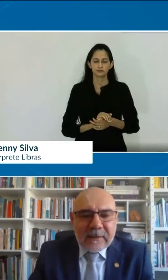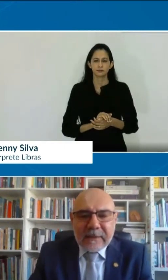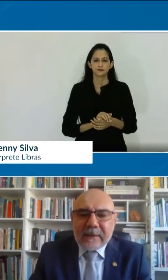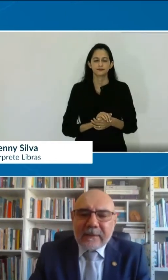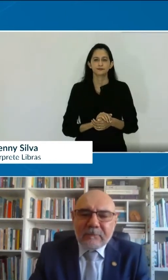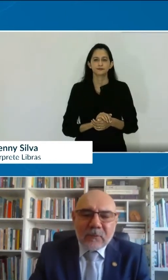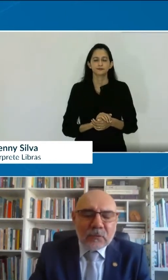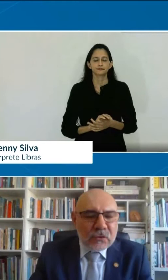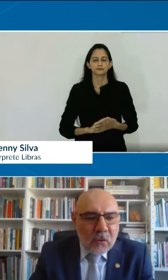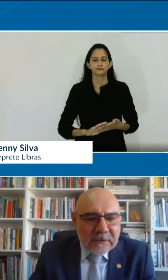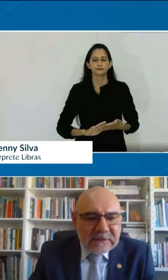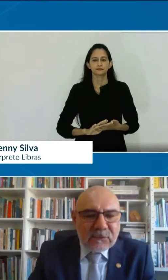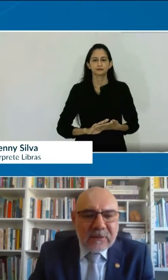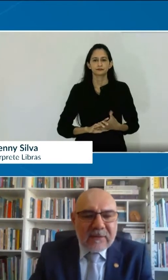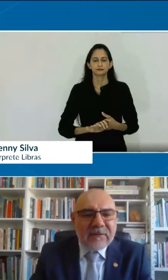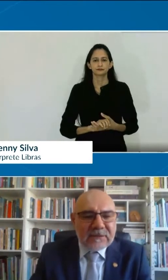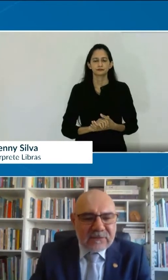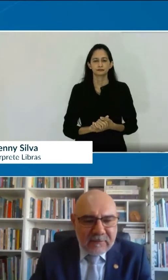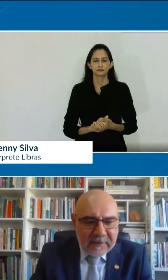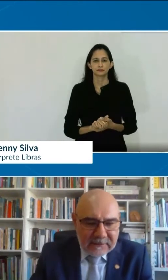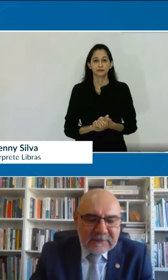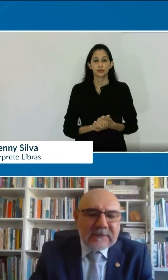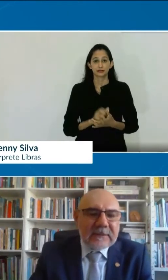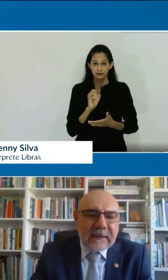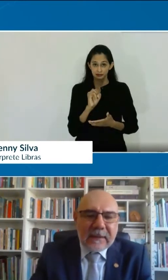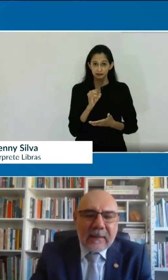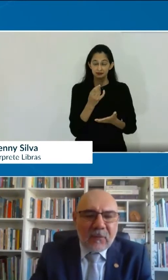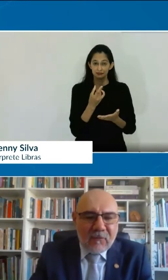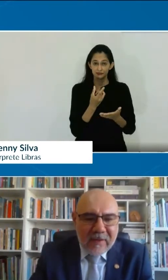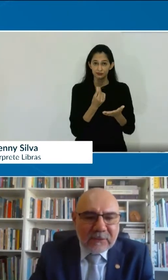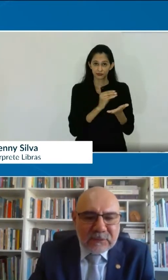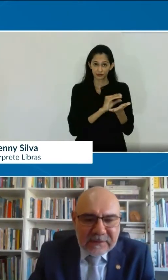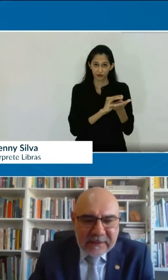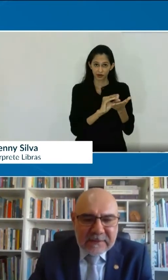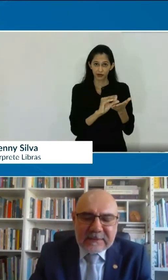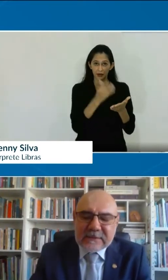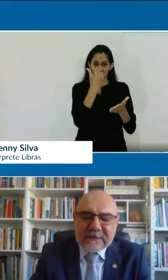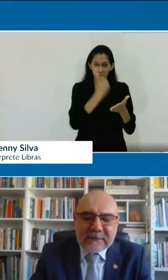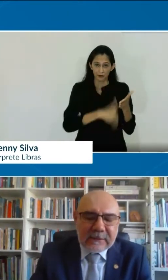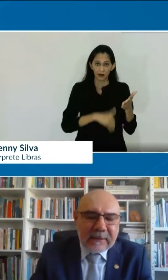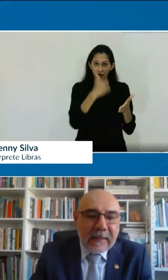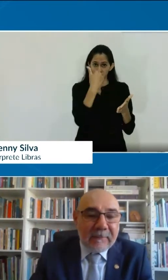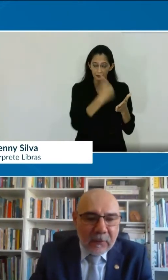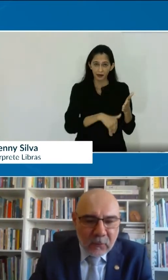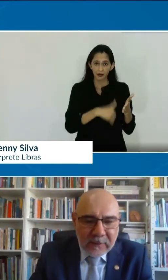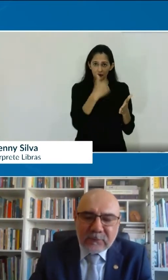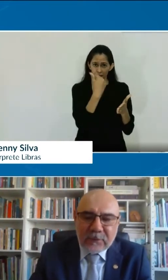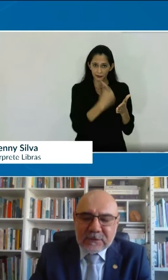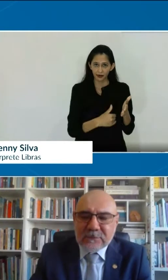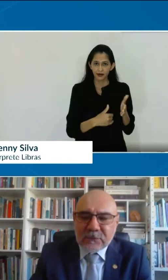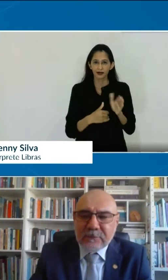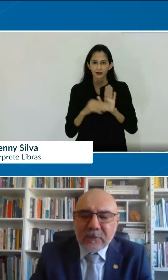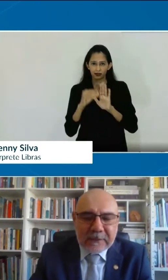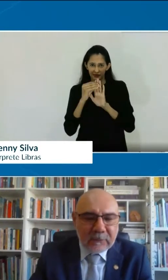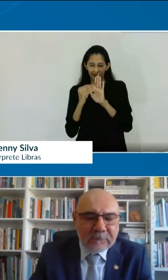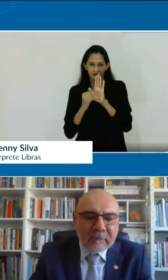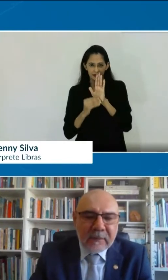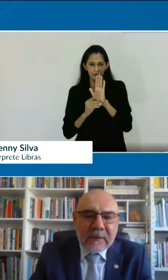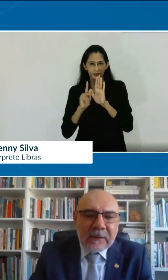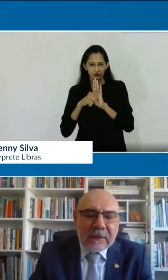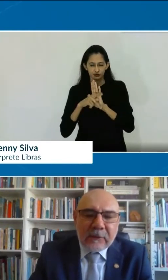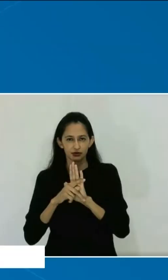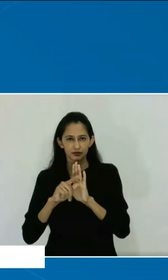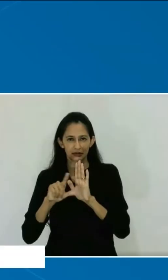Se os cortes forem efetivamente aprovados, né, na PELOA do próximo